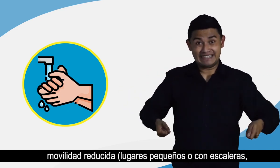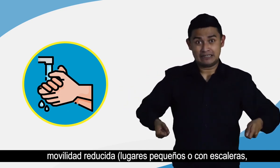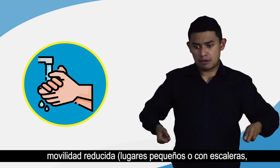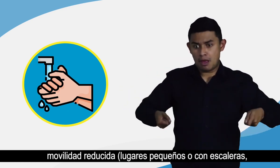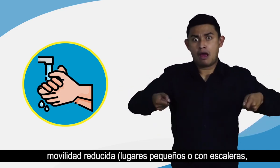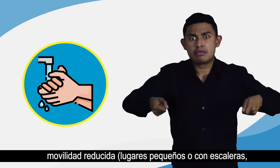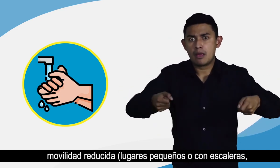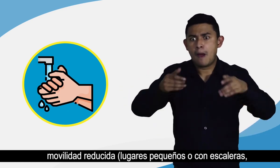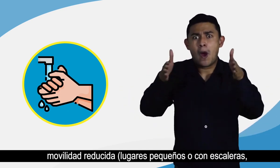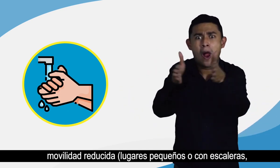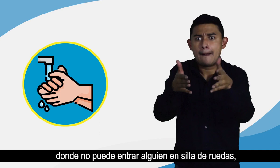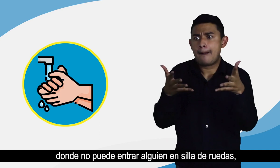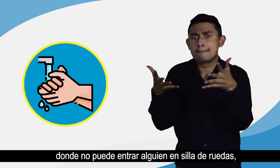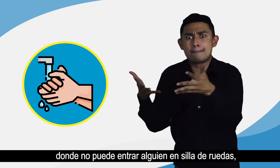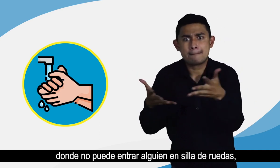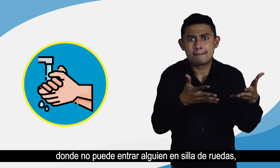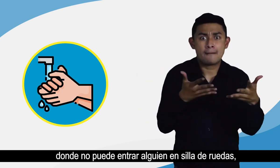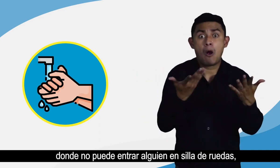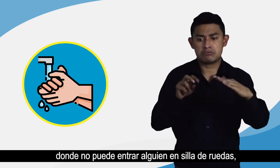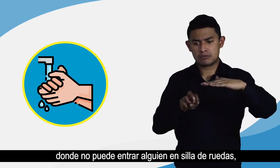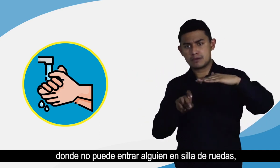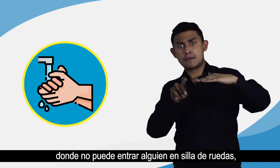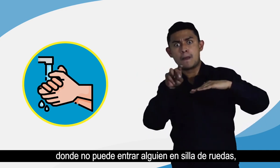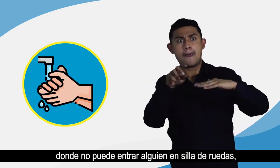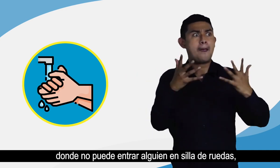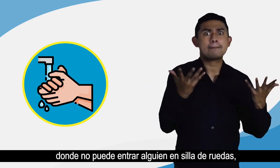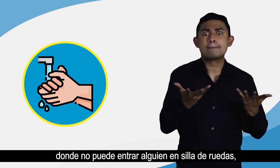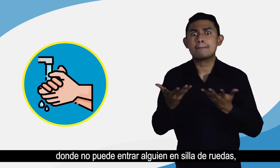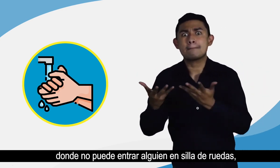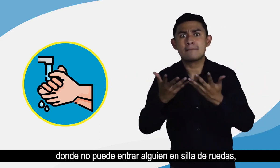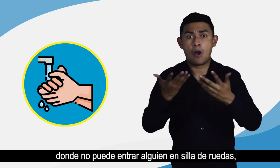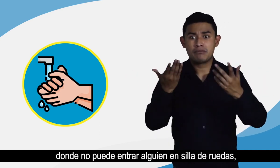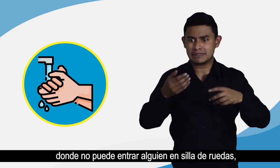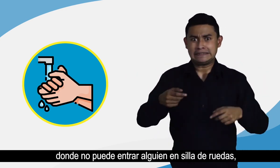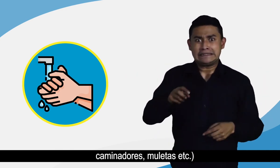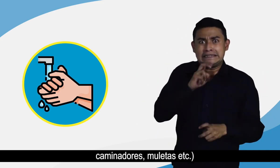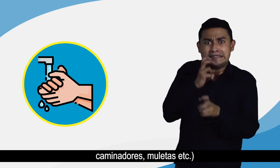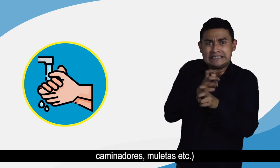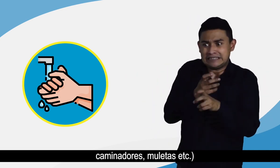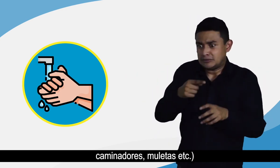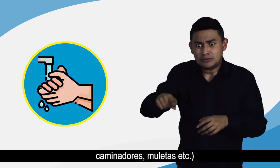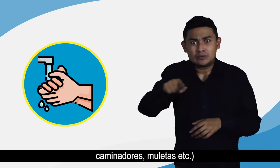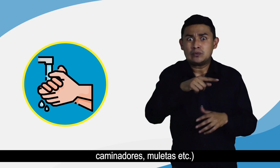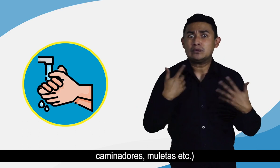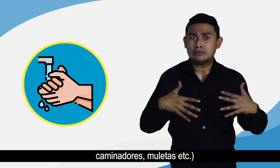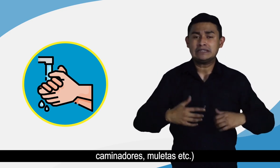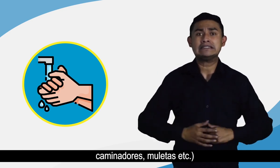escaleras, donde no pueden entrar alguien en silla de ruedas, caminadores, muletas, etc.